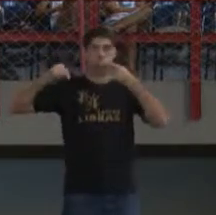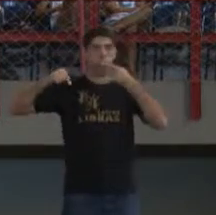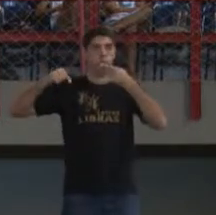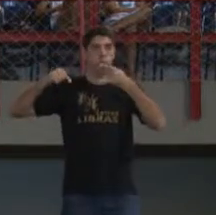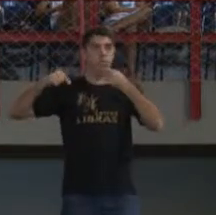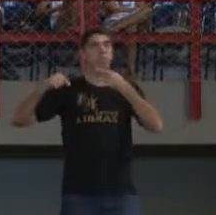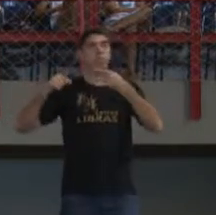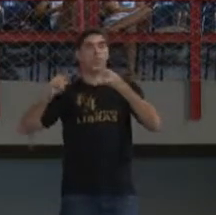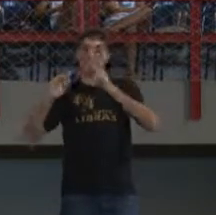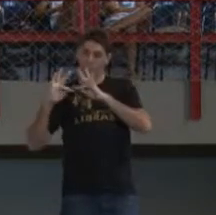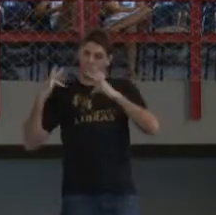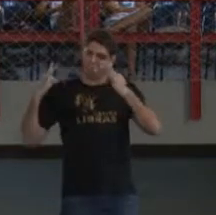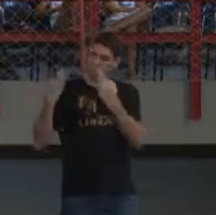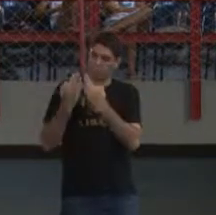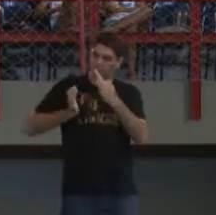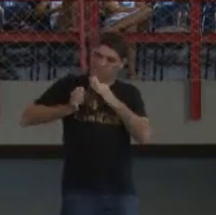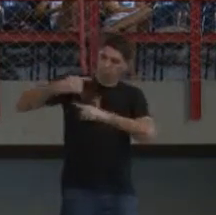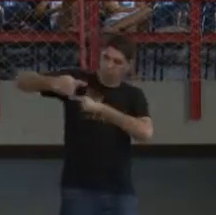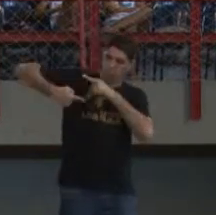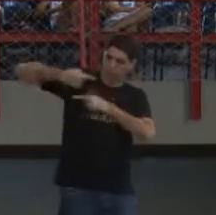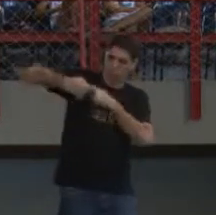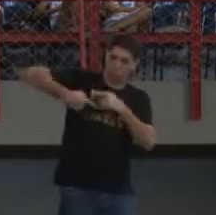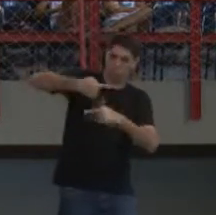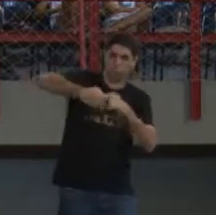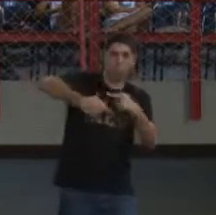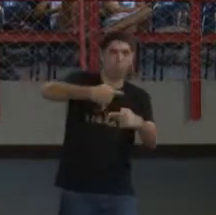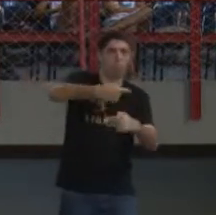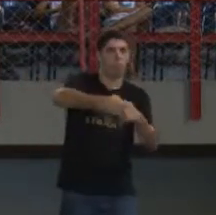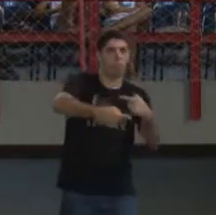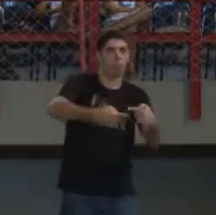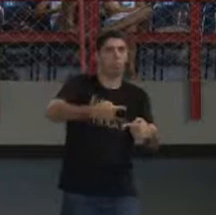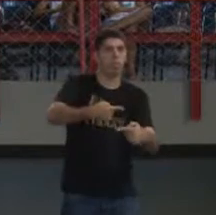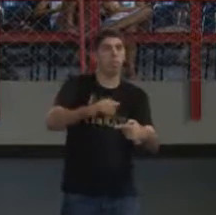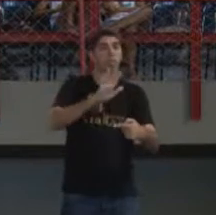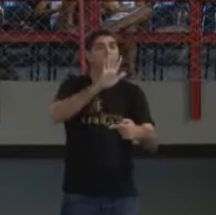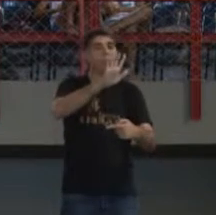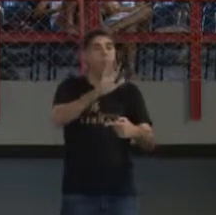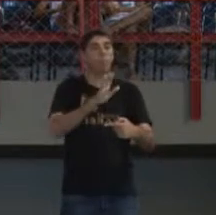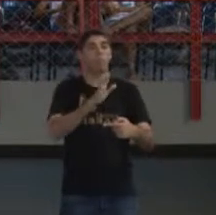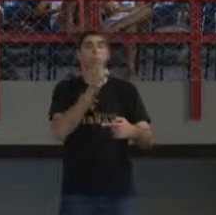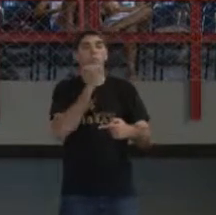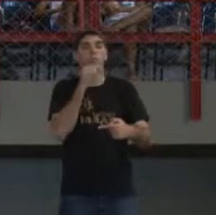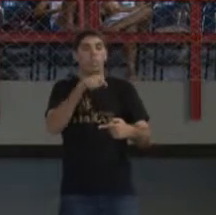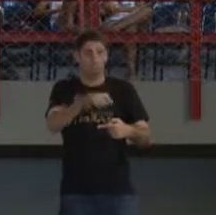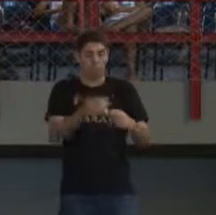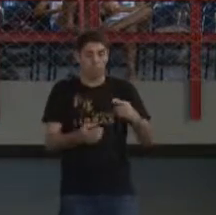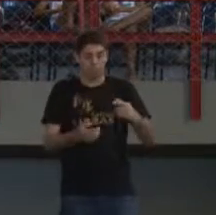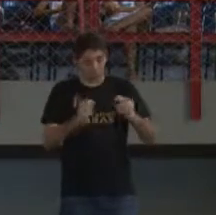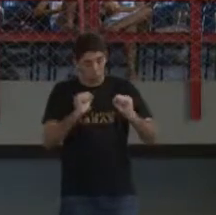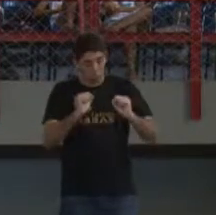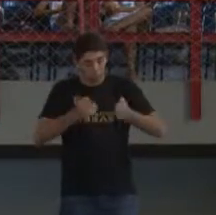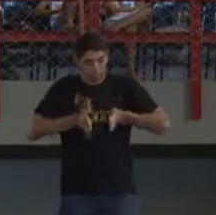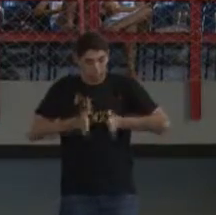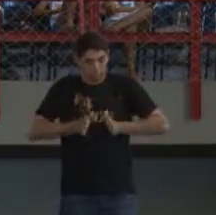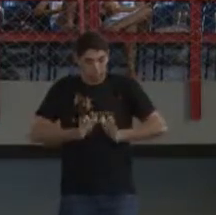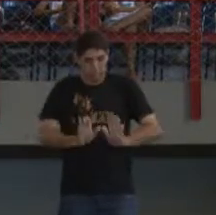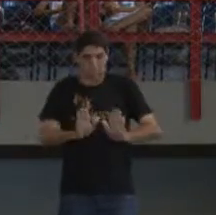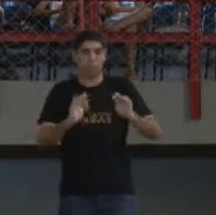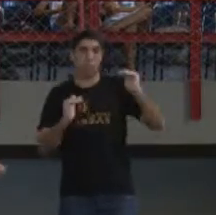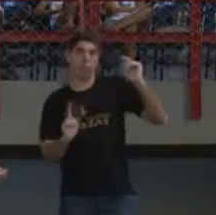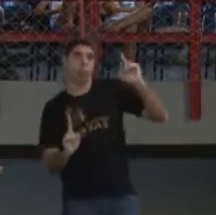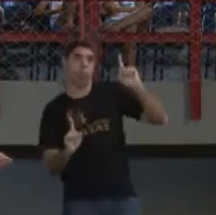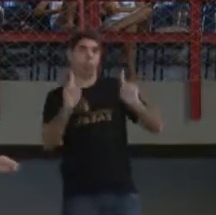riqueza suficiente do que ser mais rico do que muita gente que nasceu em berço de ouro. Tá? Beleza?